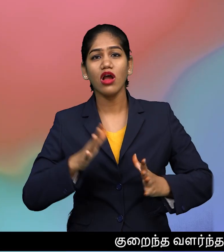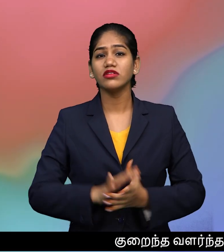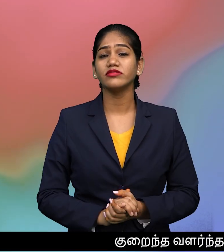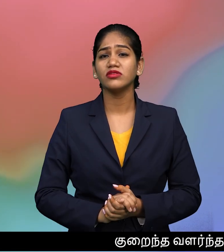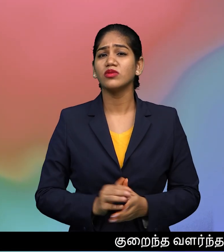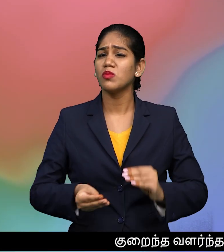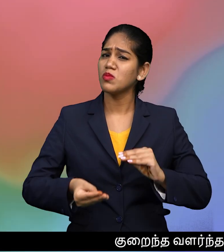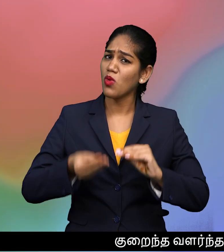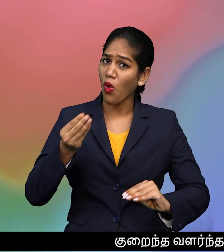குறிக்கப்பட்டுள்ளன.